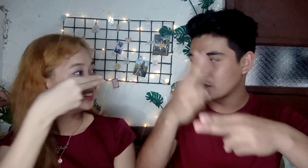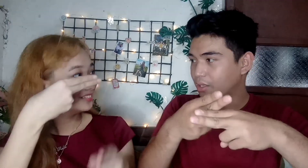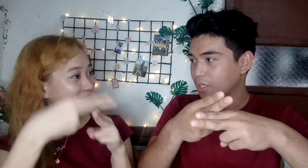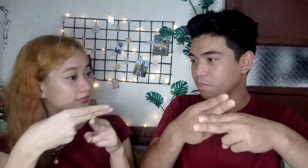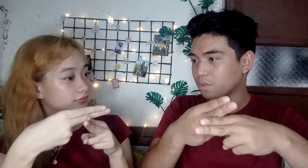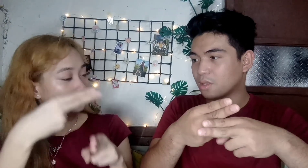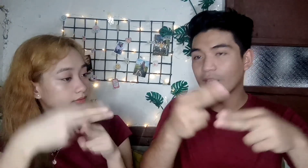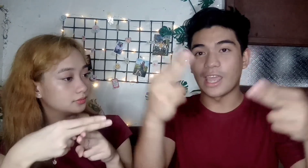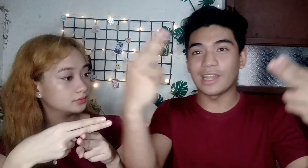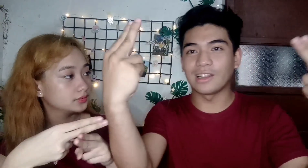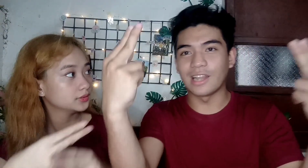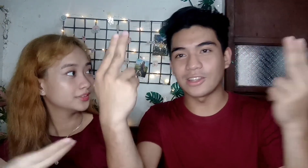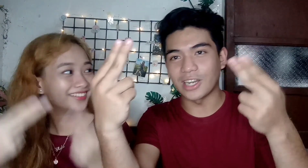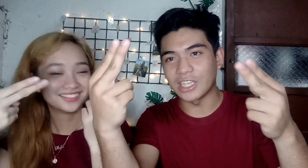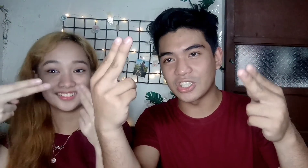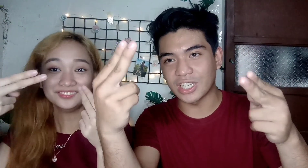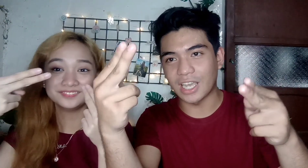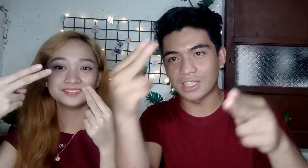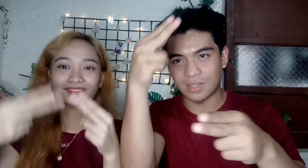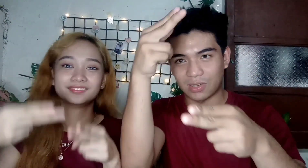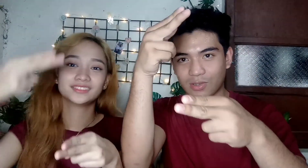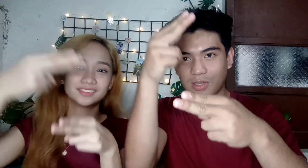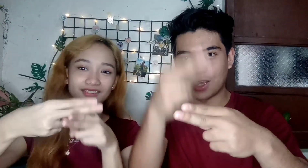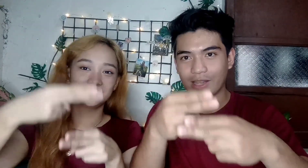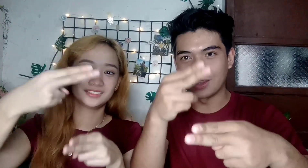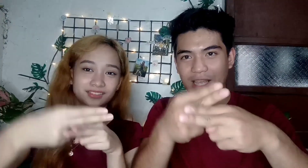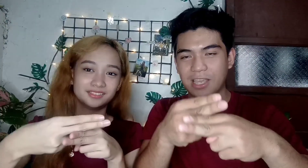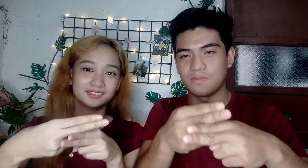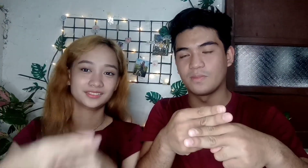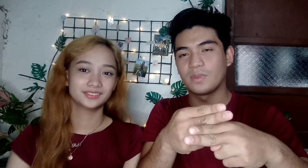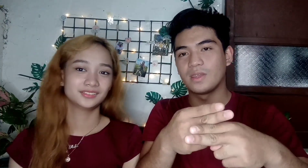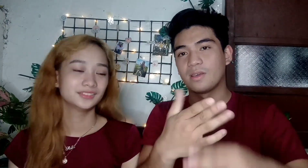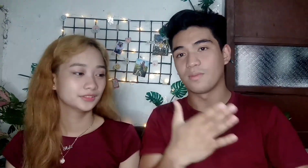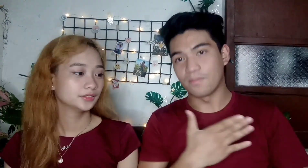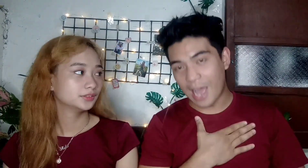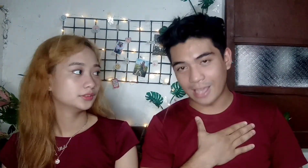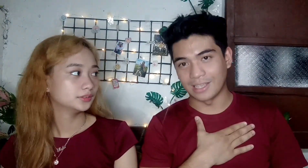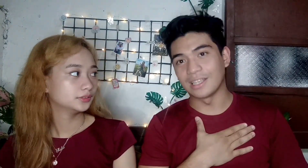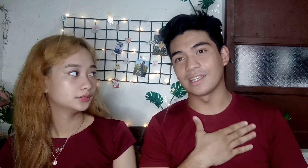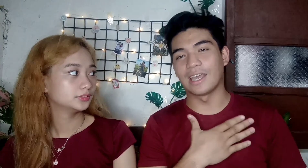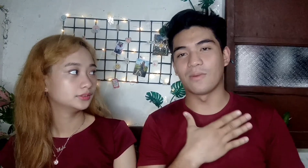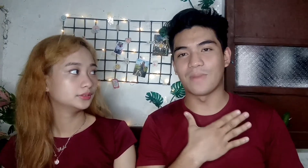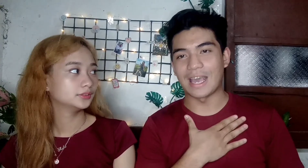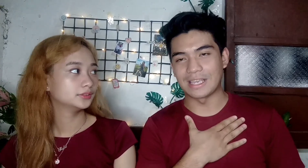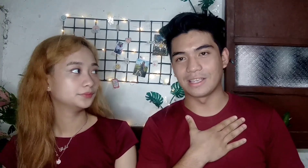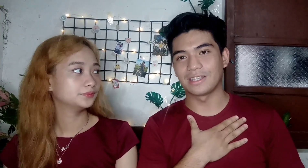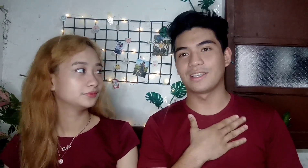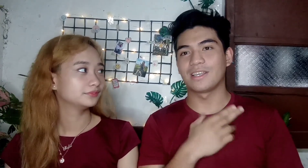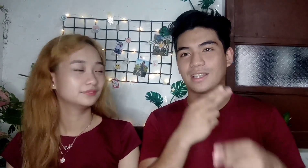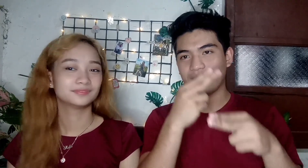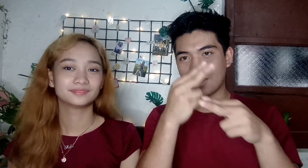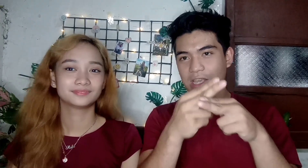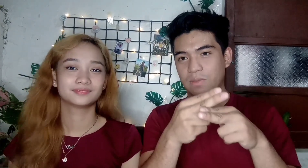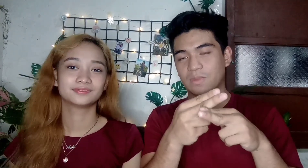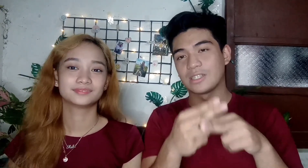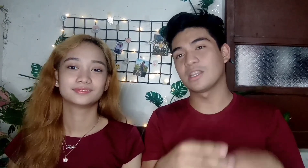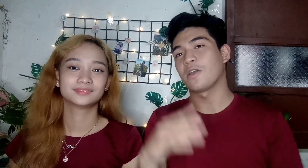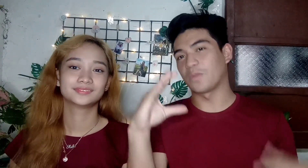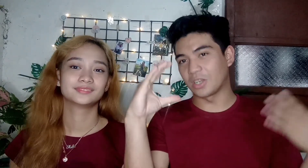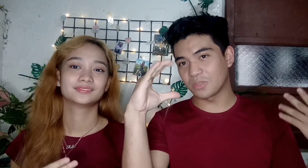Ganyan, name. And, letter H siya, guys. Pero, name. My. Yeah, my. Name. Tapos, finger